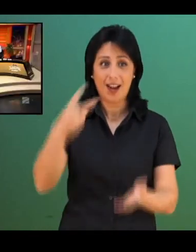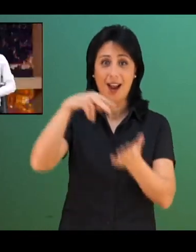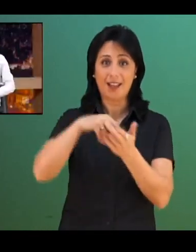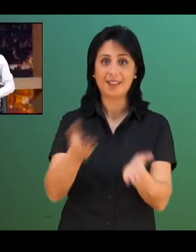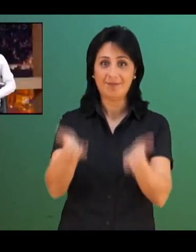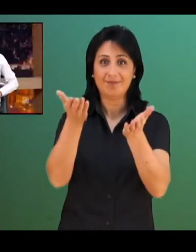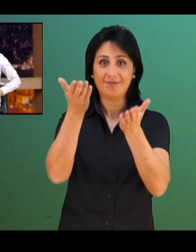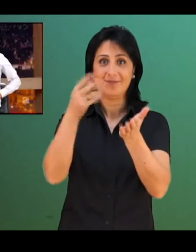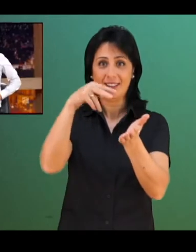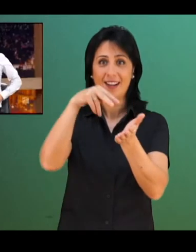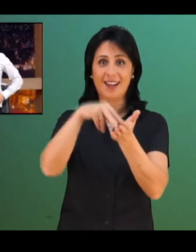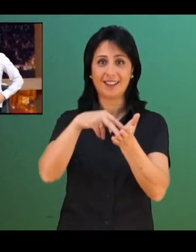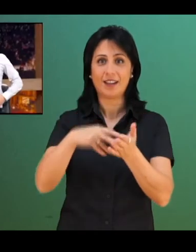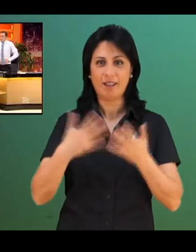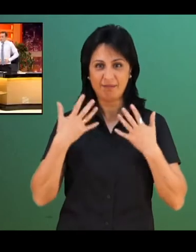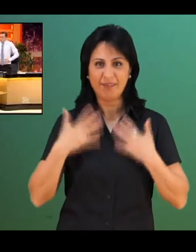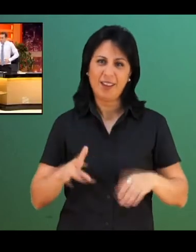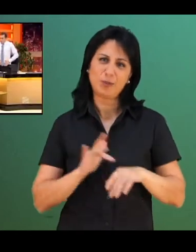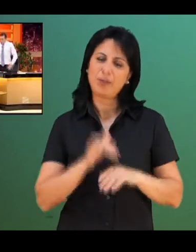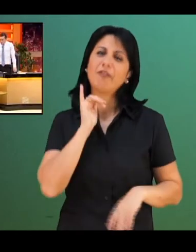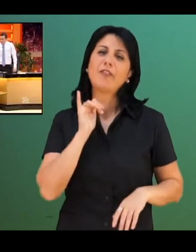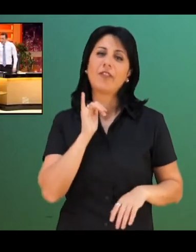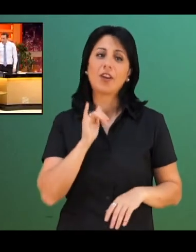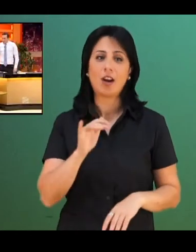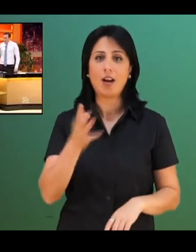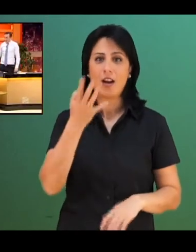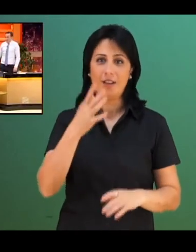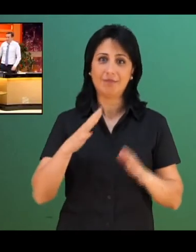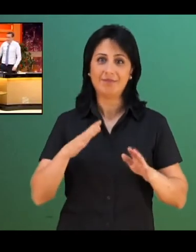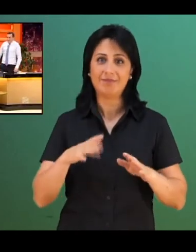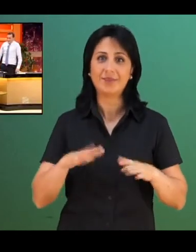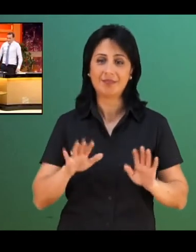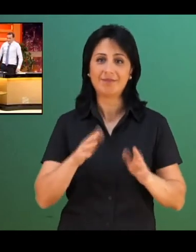4 ლიპოს აქციის მერე მუცლის არეში. ნახე როგორ შეჭე.